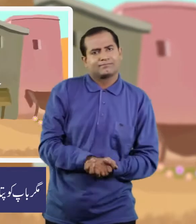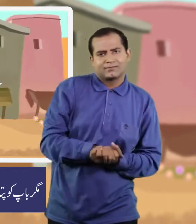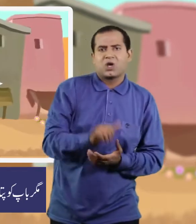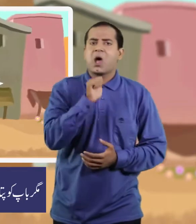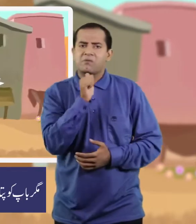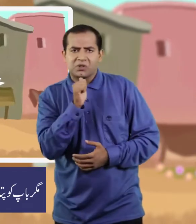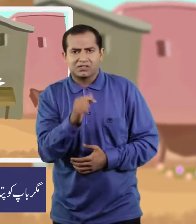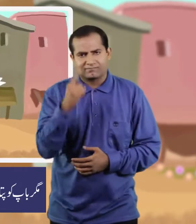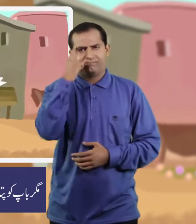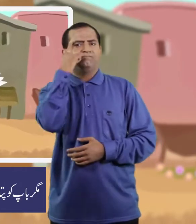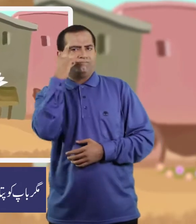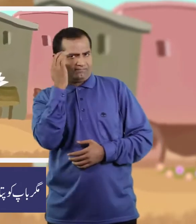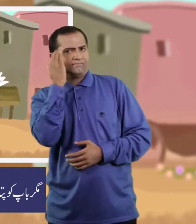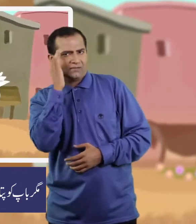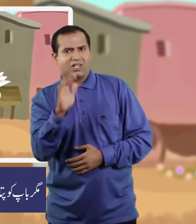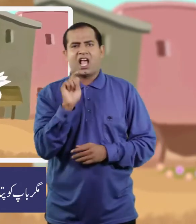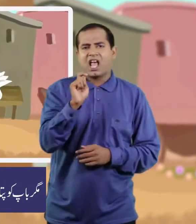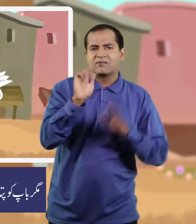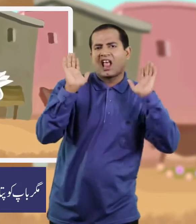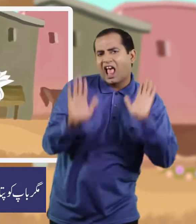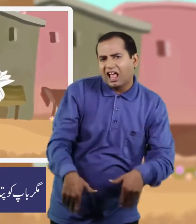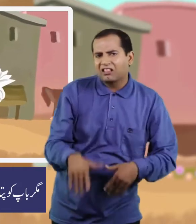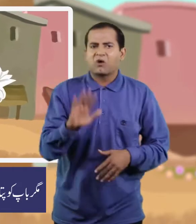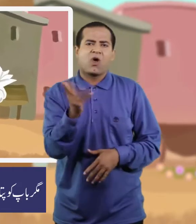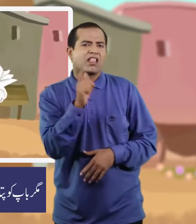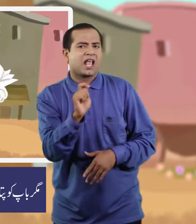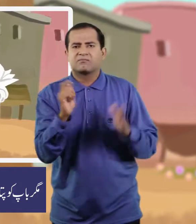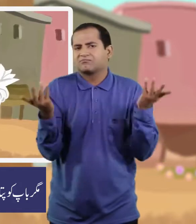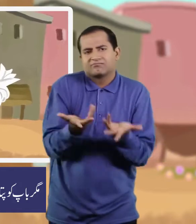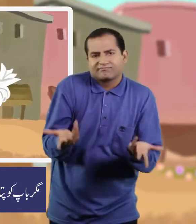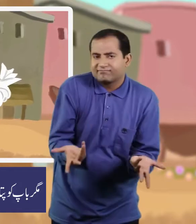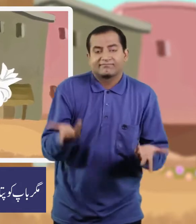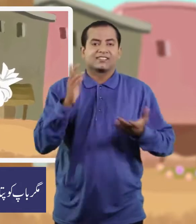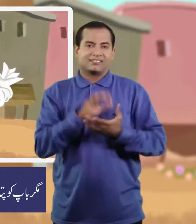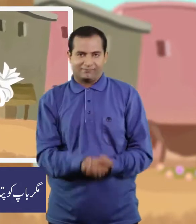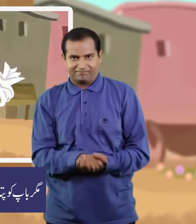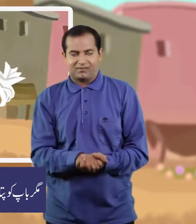मगर बाप को पता था, कि घदा उनका कोई काम नहीं करता था.